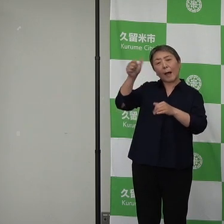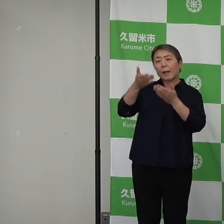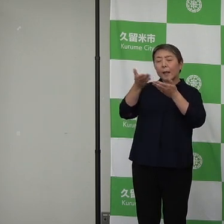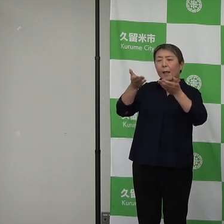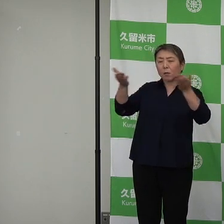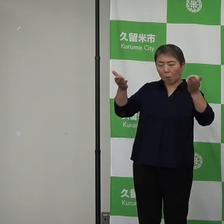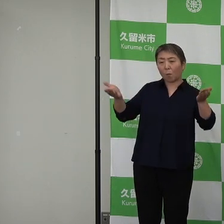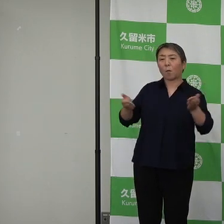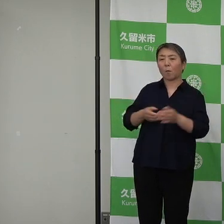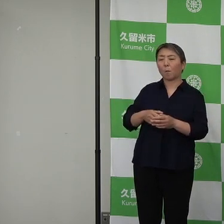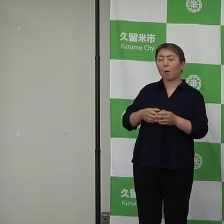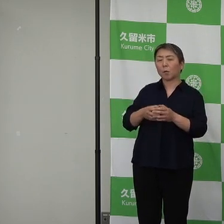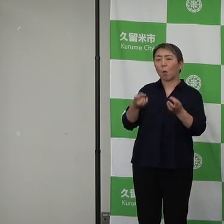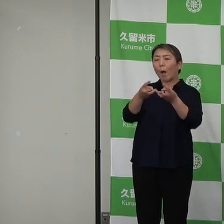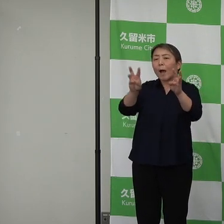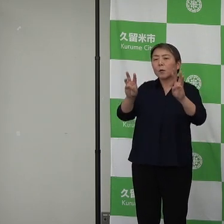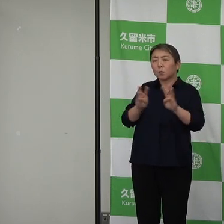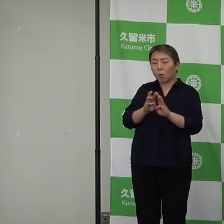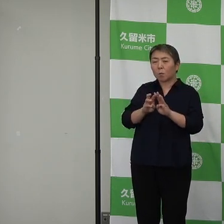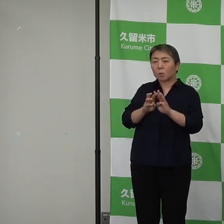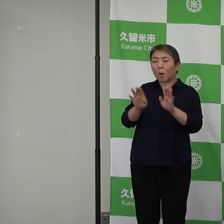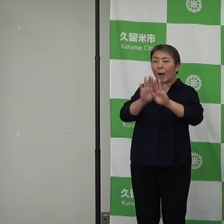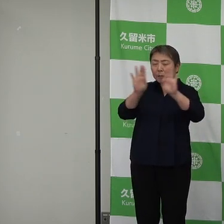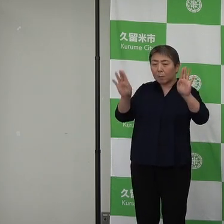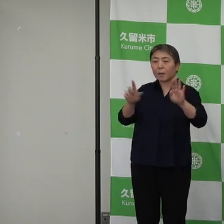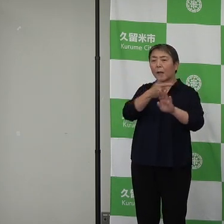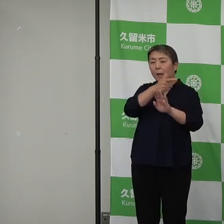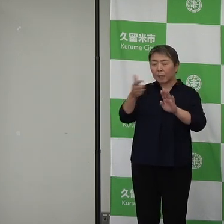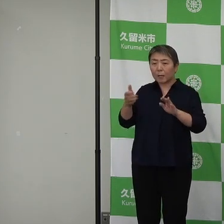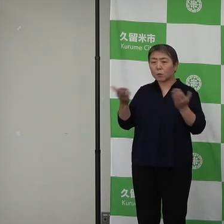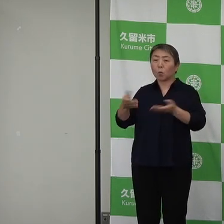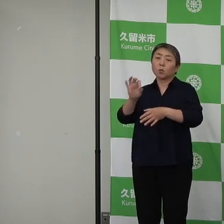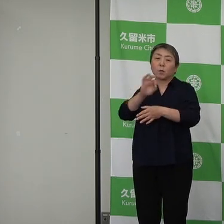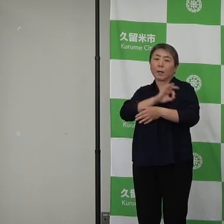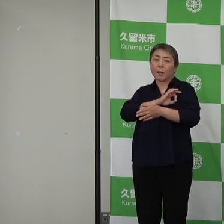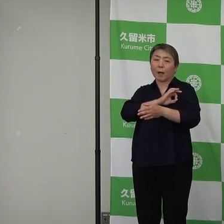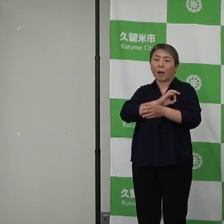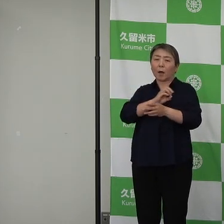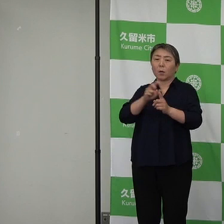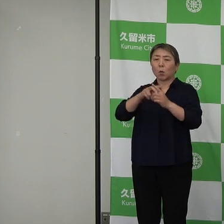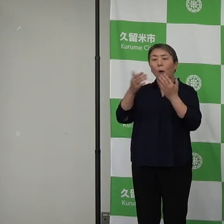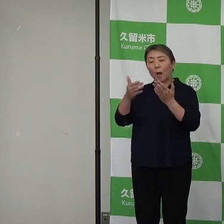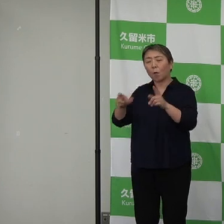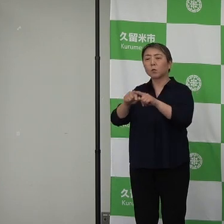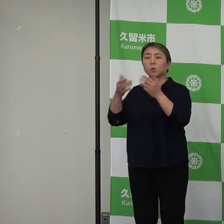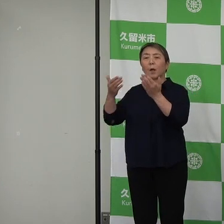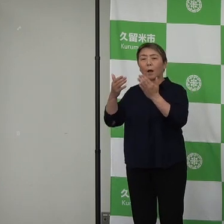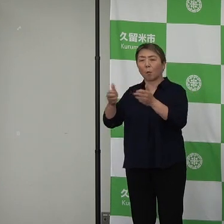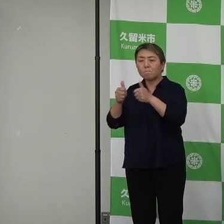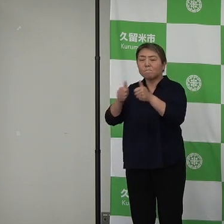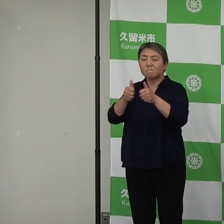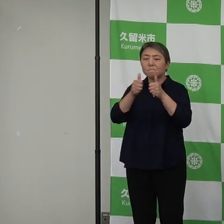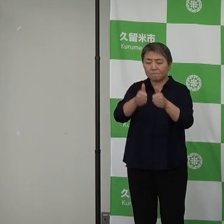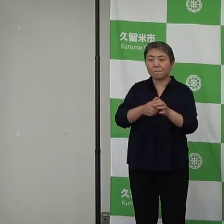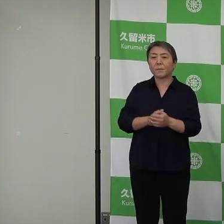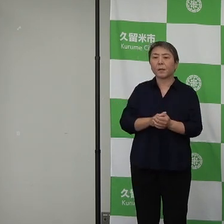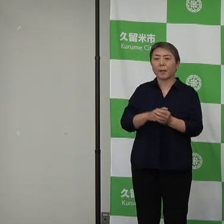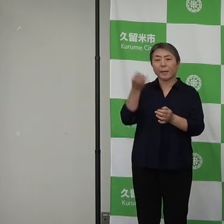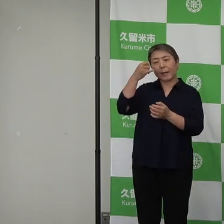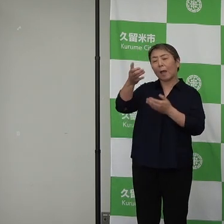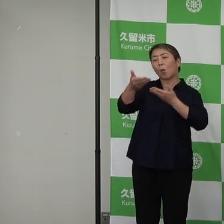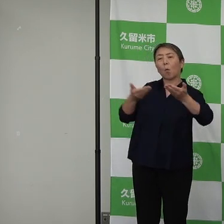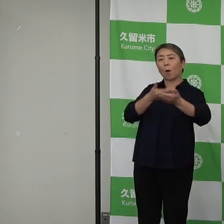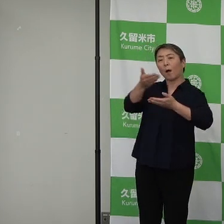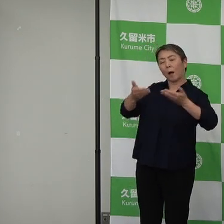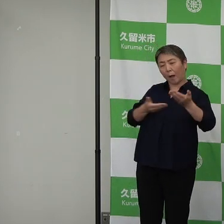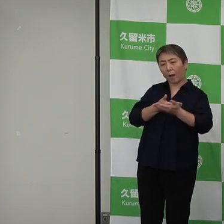たり、市民向けのワークショップを開催したり、職員が市内の小中学校などに出向いて意見交